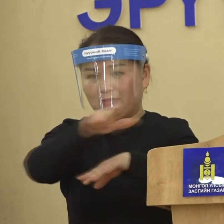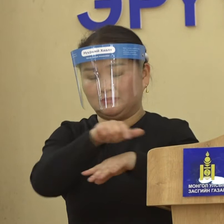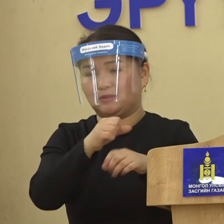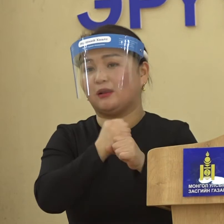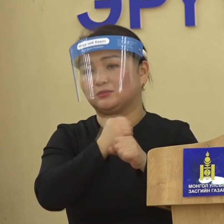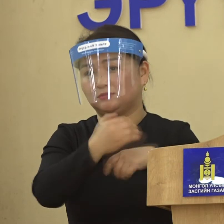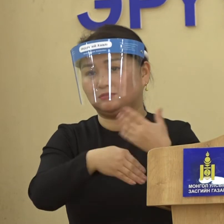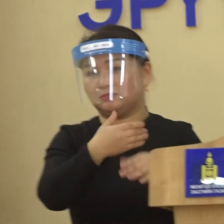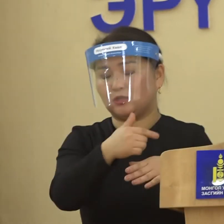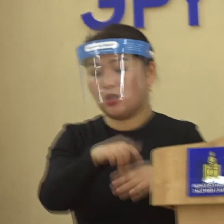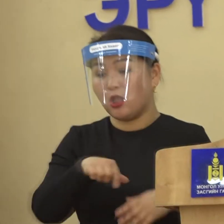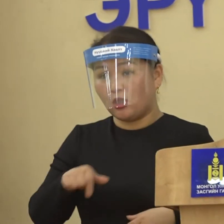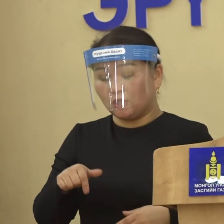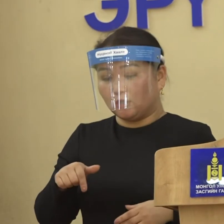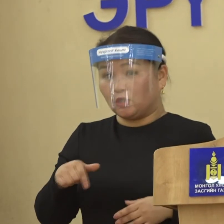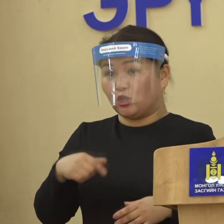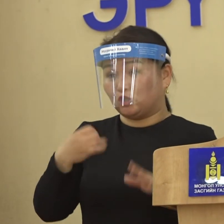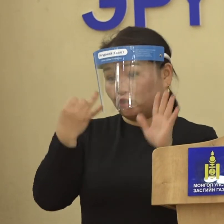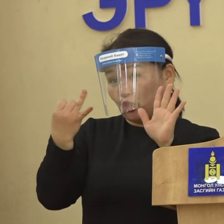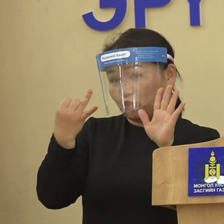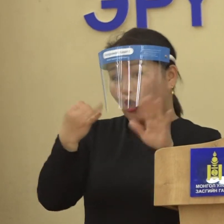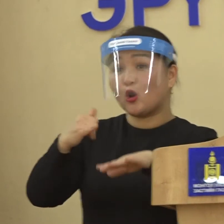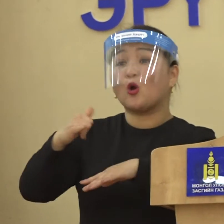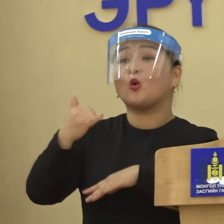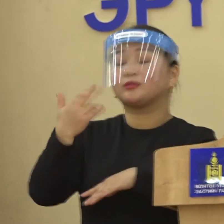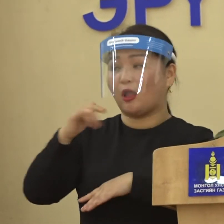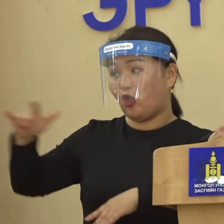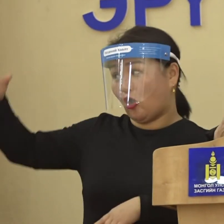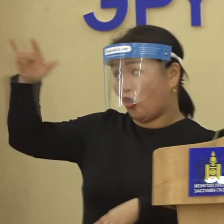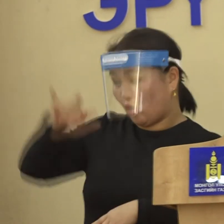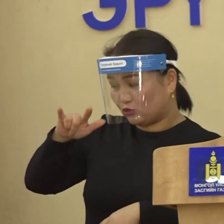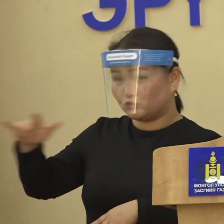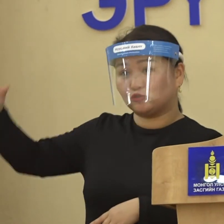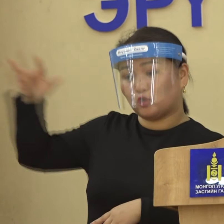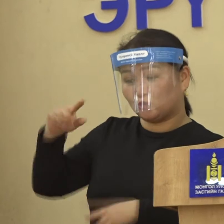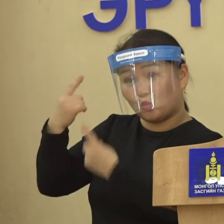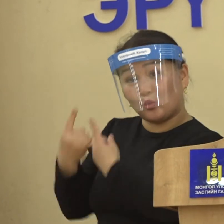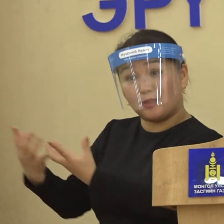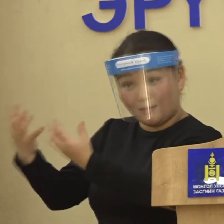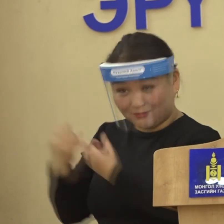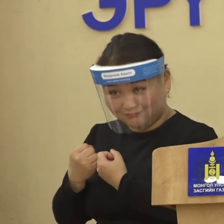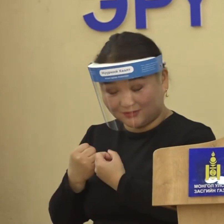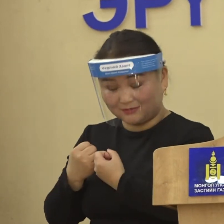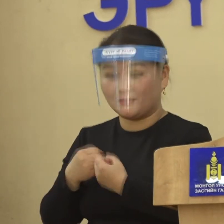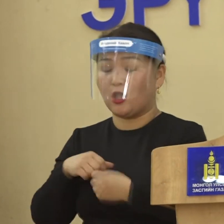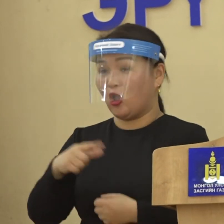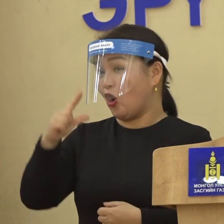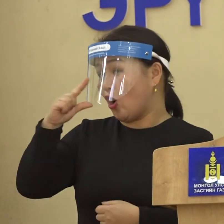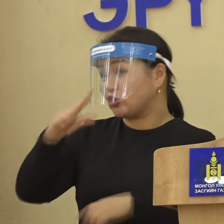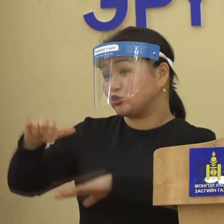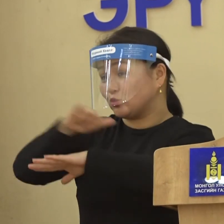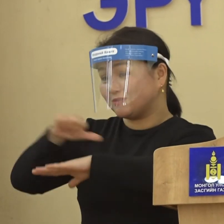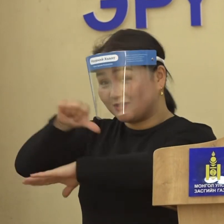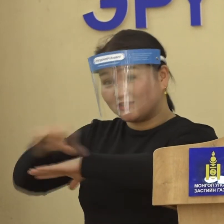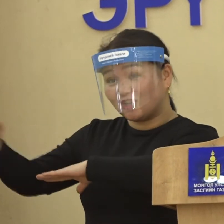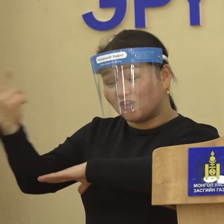нийтдээ 7 удаагийн үүргийн онгоцыг хүлээж авсан байна. За 7 удаагийн үүргийн онгоц, мөн одоо Оросын холбооны улсын хилээр